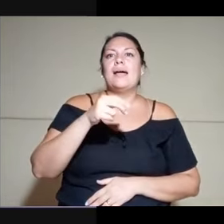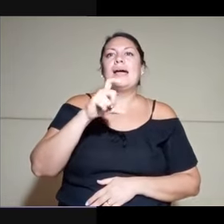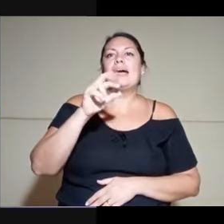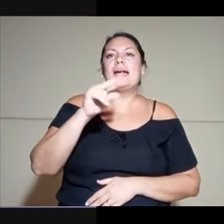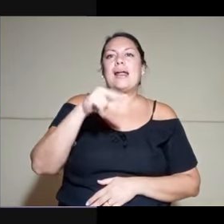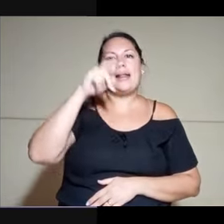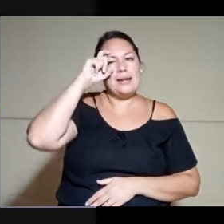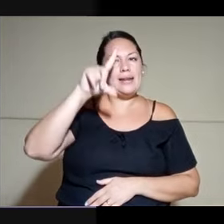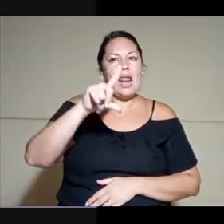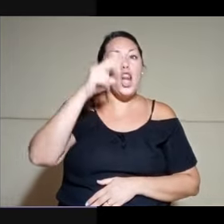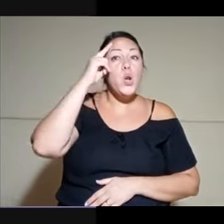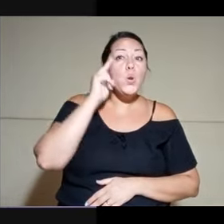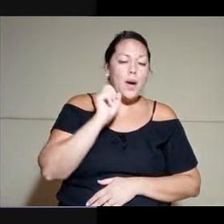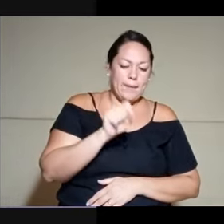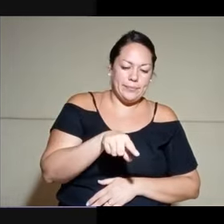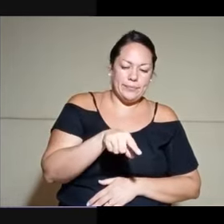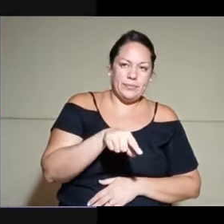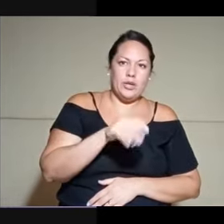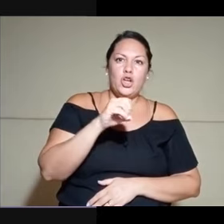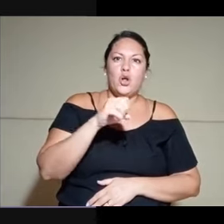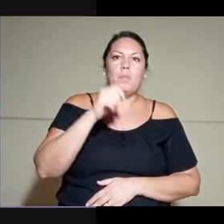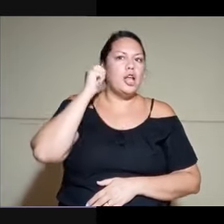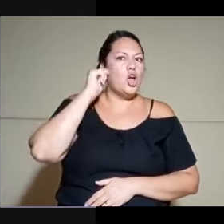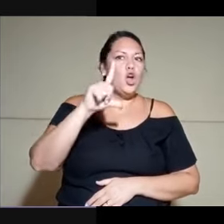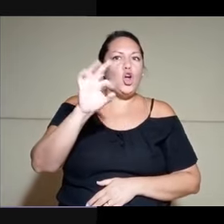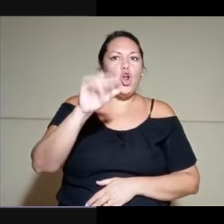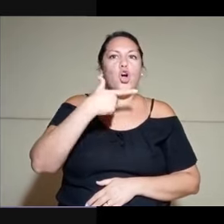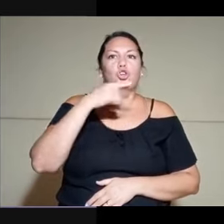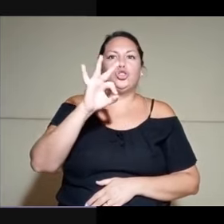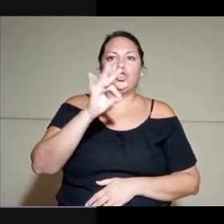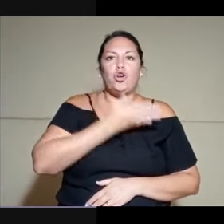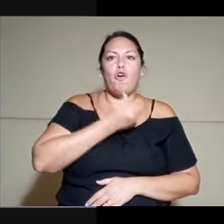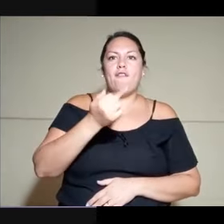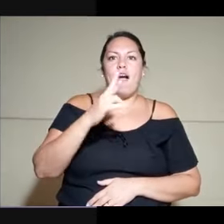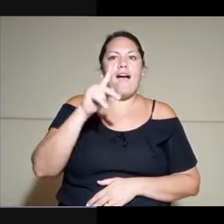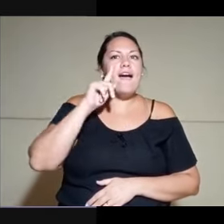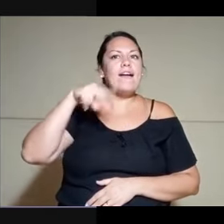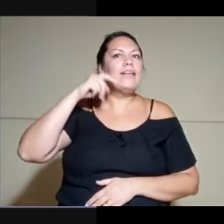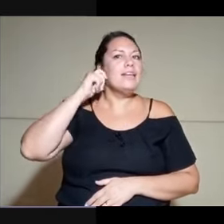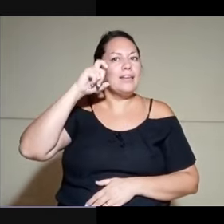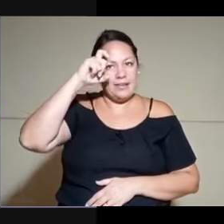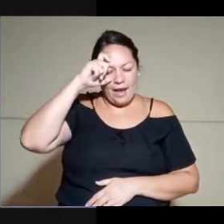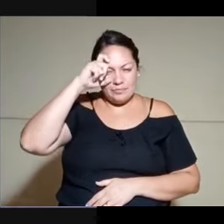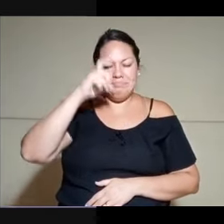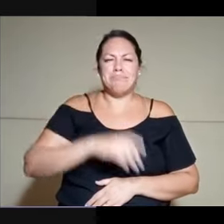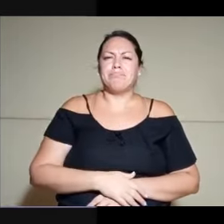Bien, eso respecto al octavo par craneal. Después tenemos otro par craneal que es el noveno, que se